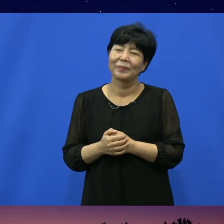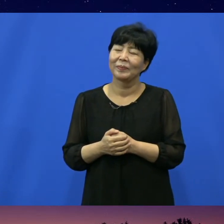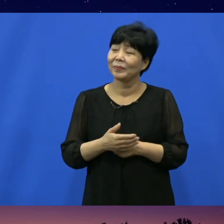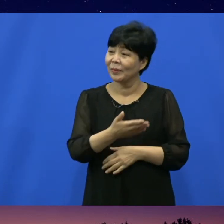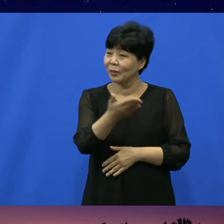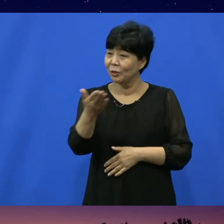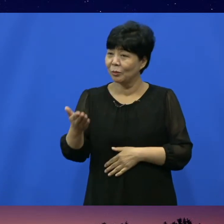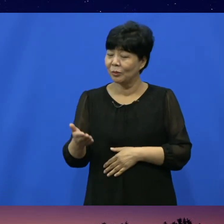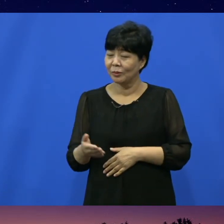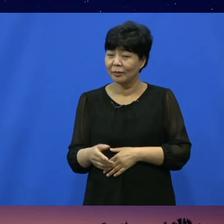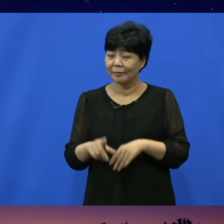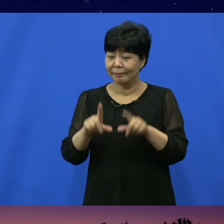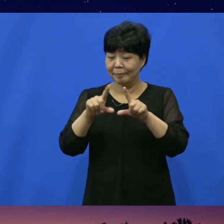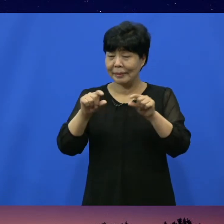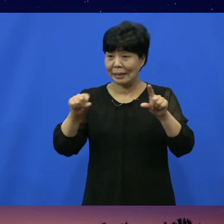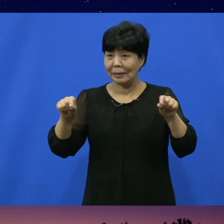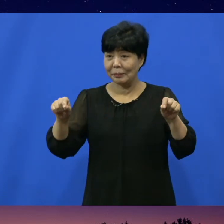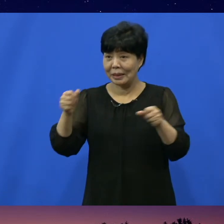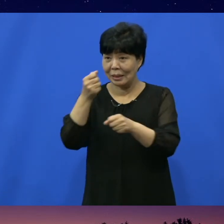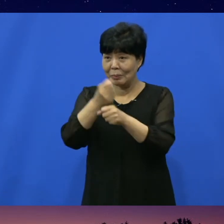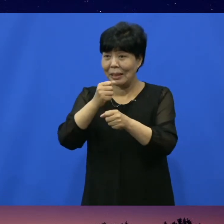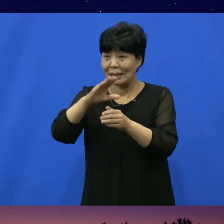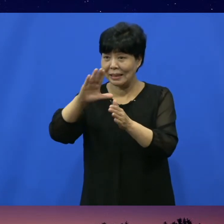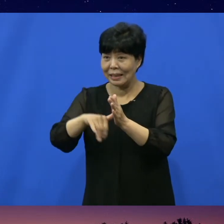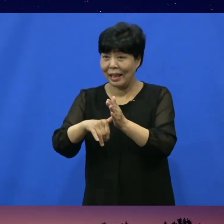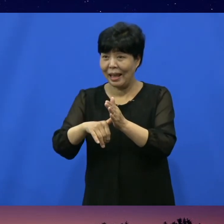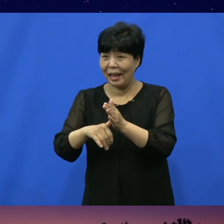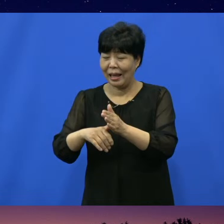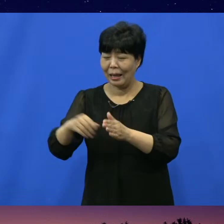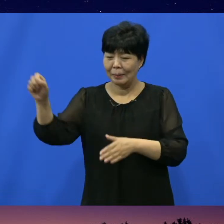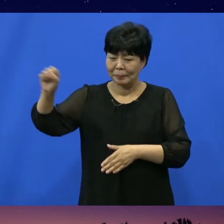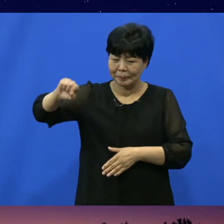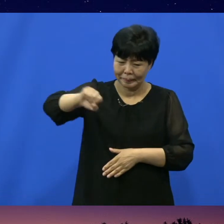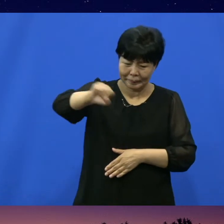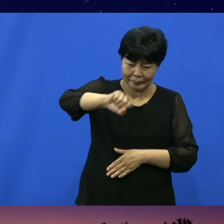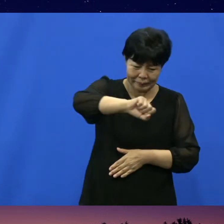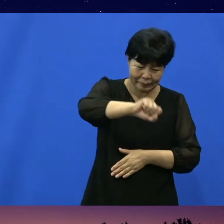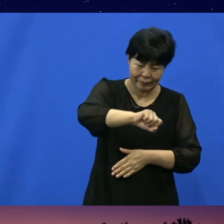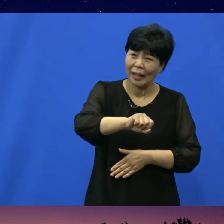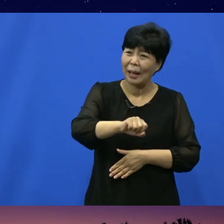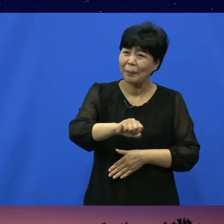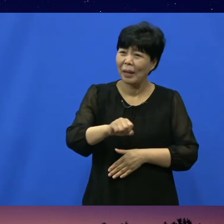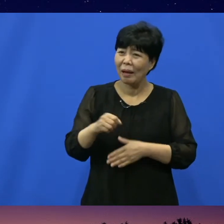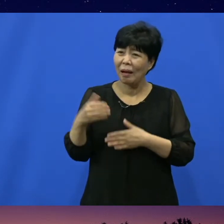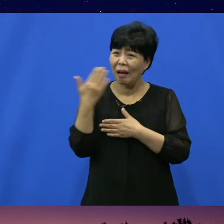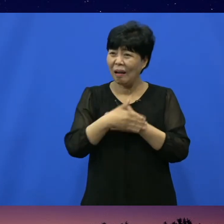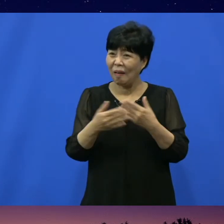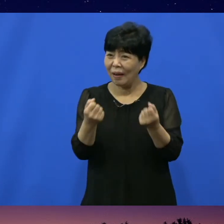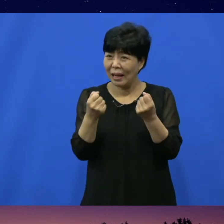여러분, 음식도 첨가물이 많이 들어있는 거 맛있긴 한데 건강을 해치는 경우가 많아요.